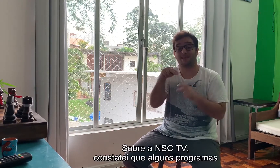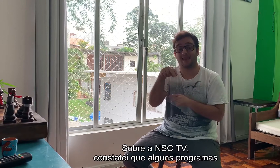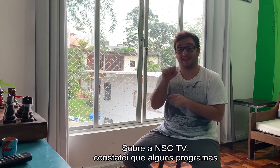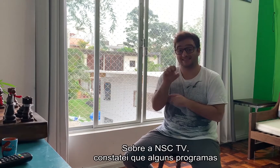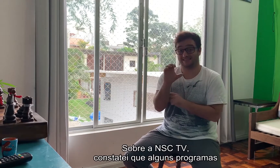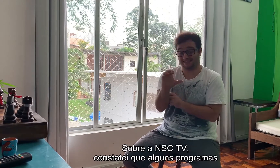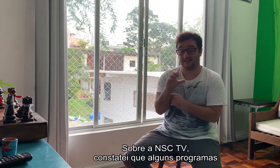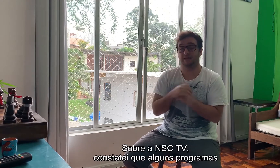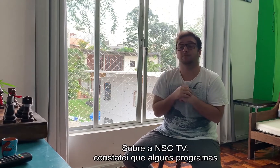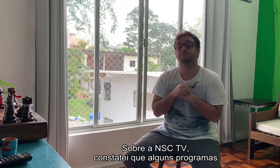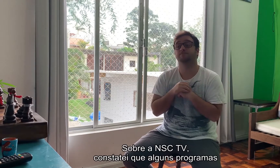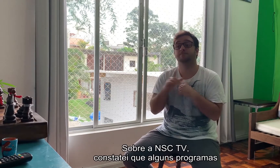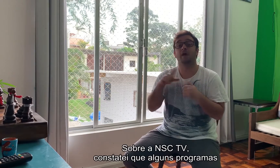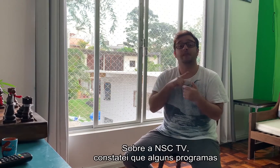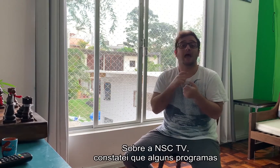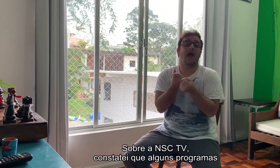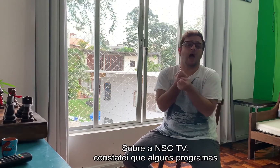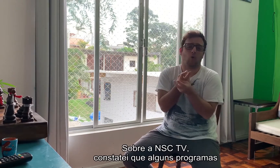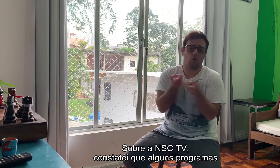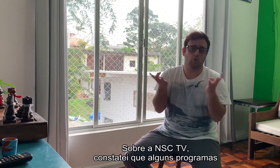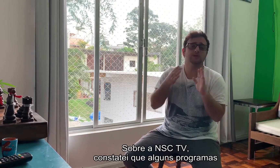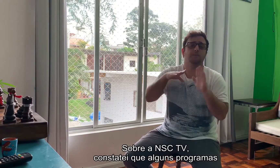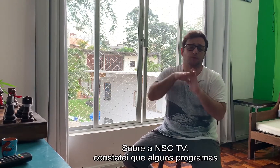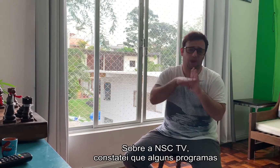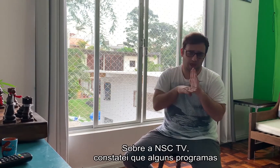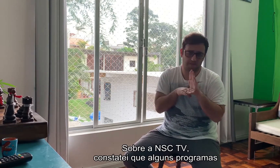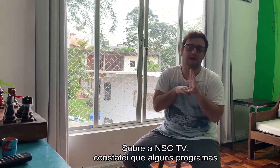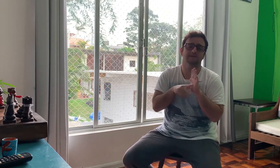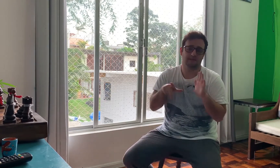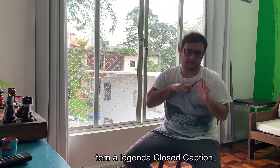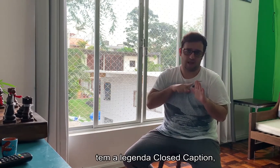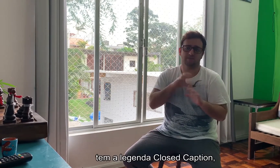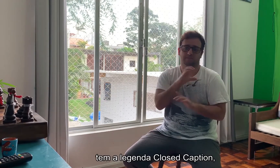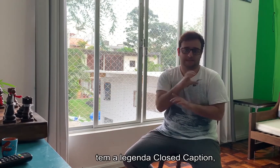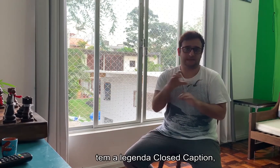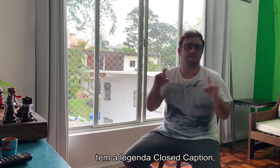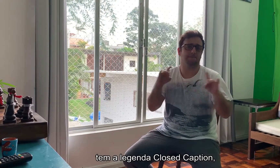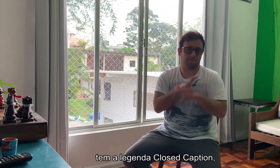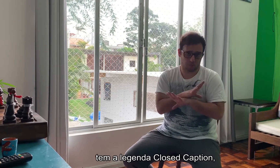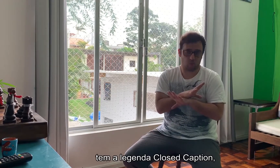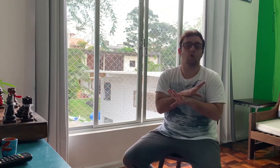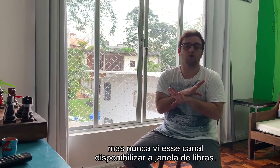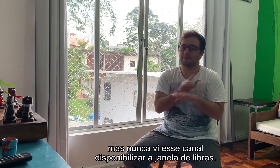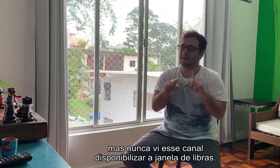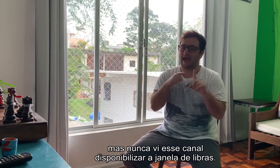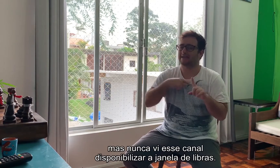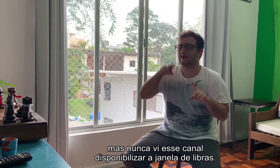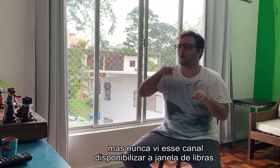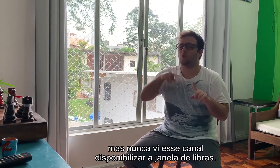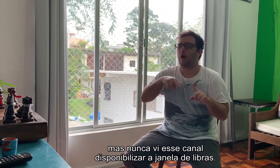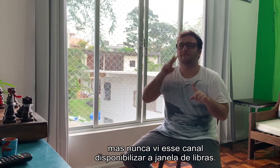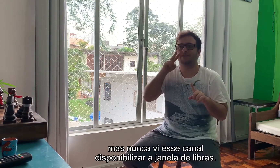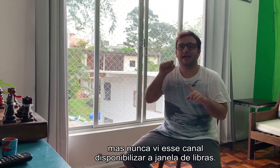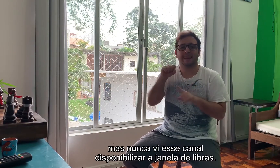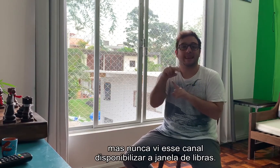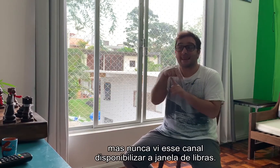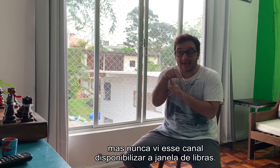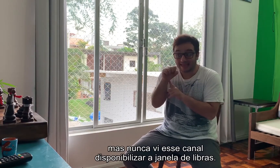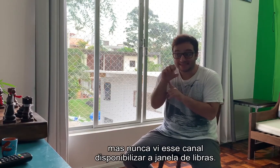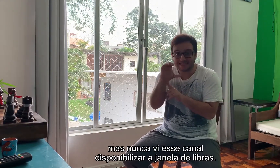sobre a NSC TV constatei que alguns programas têm a legenda closed caption mas nunca vi esse